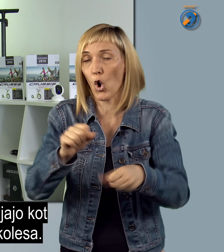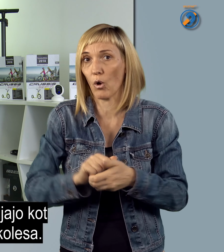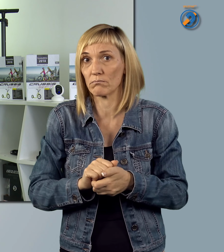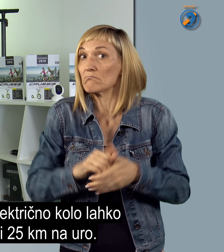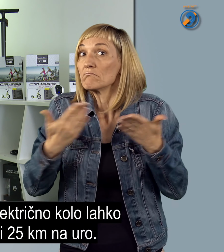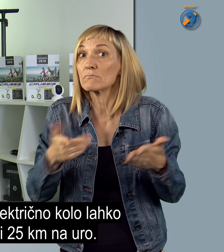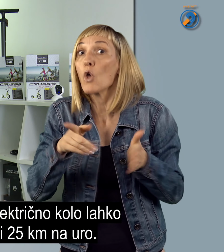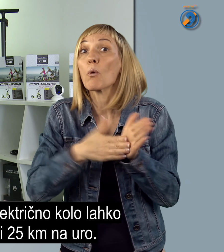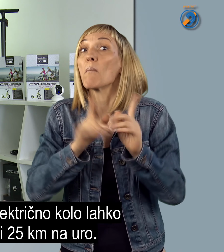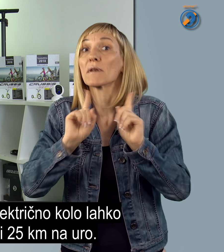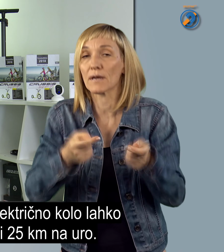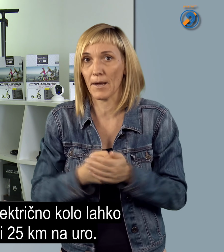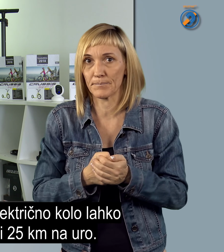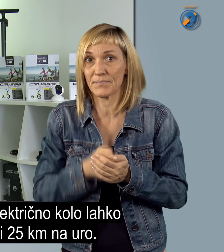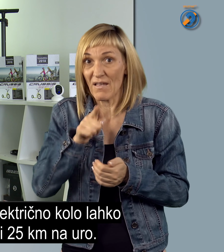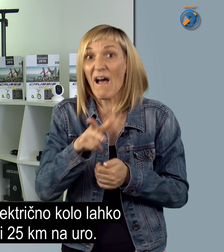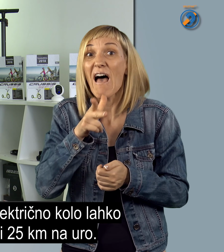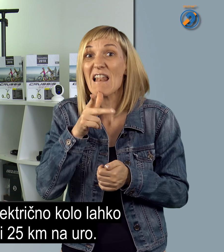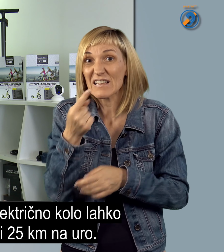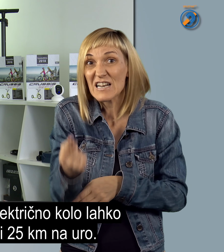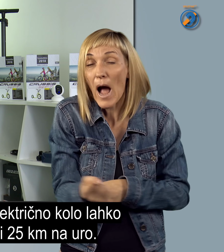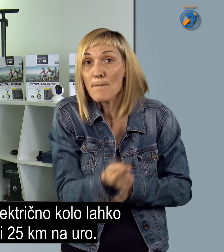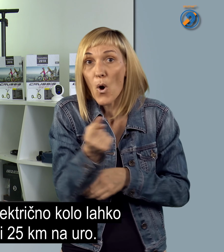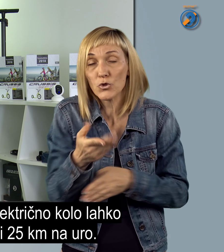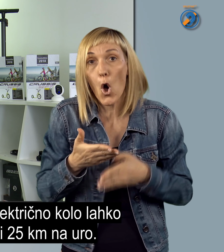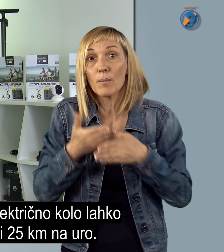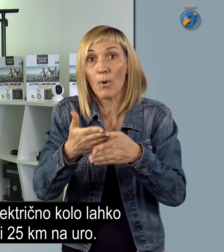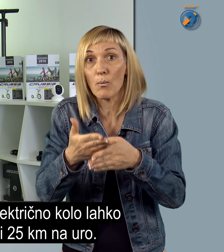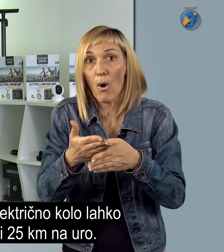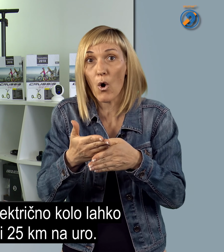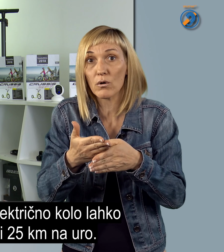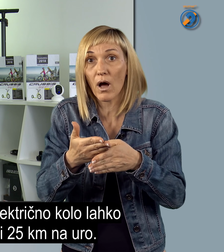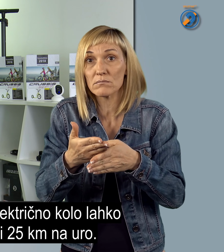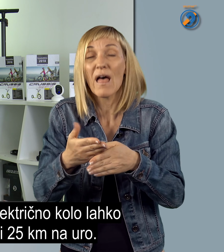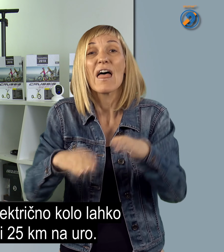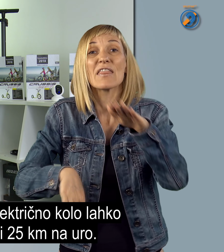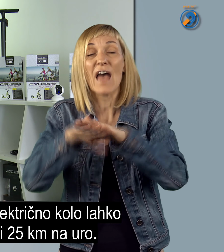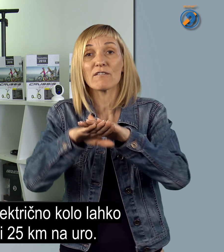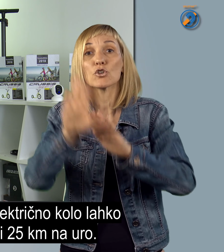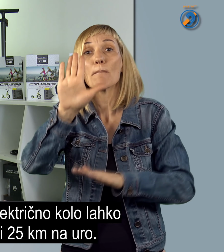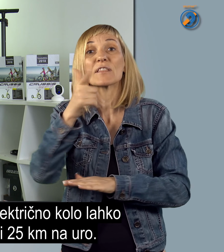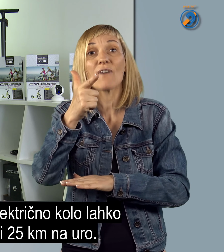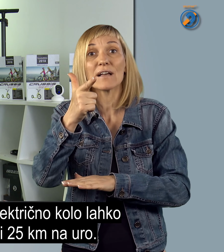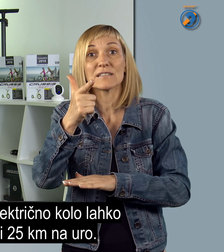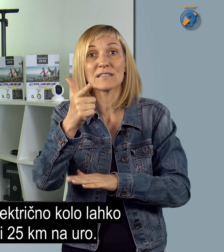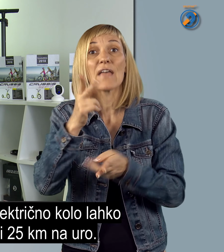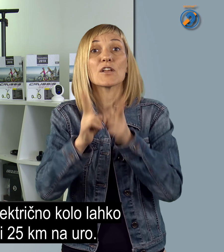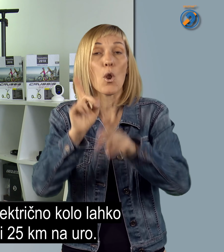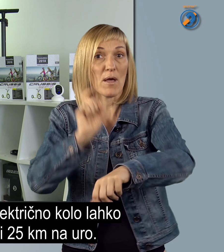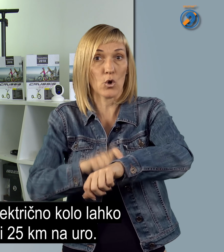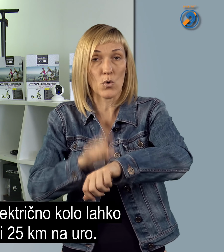To pomeni, da vam električni motor lahko pomaga do hitrosti 25